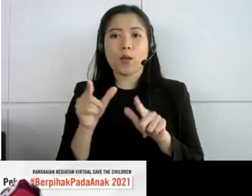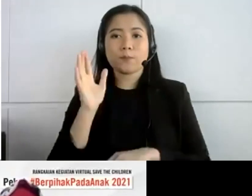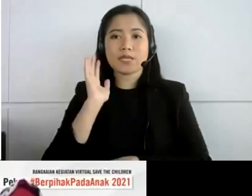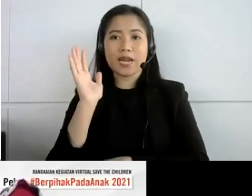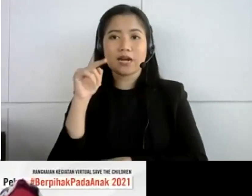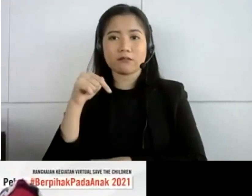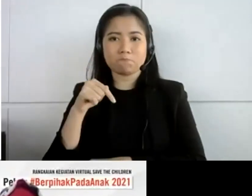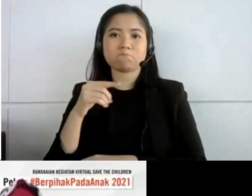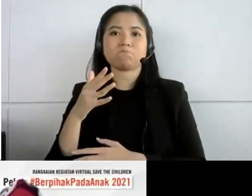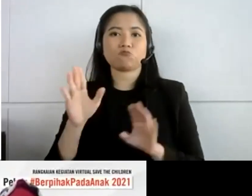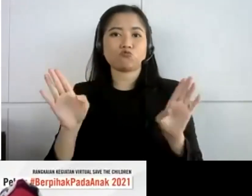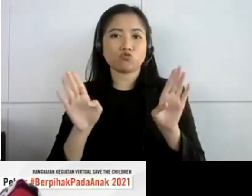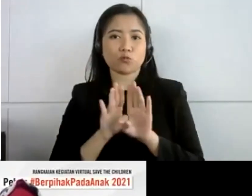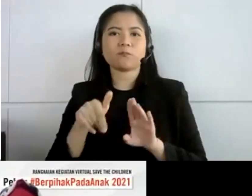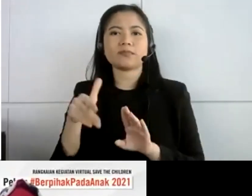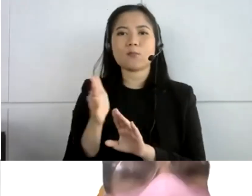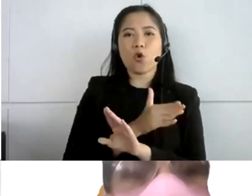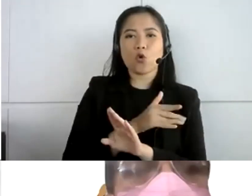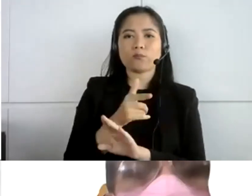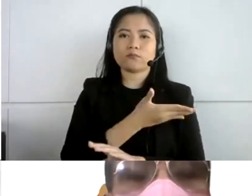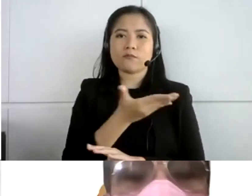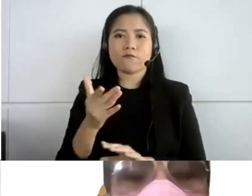kamera, kita akan berfoto bersama.